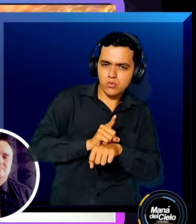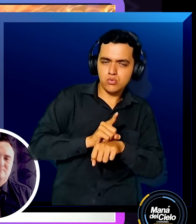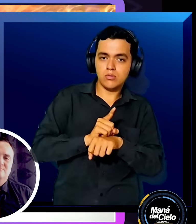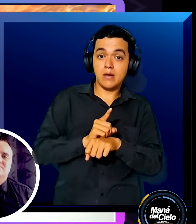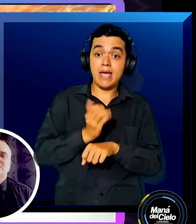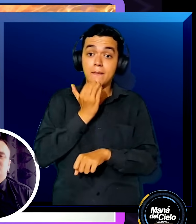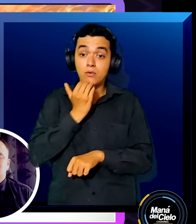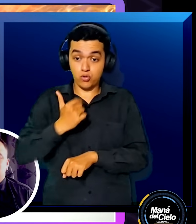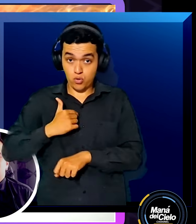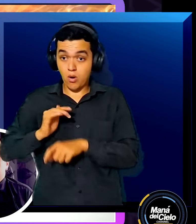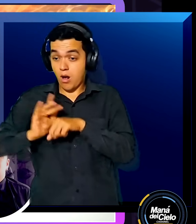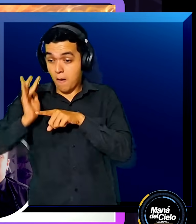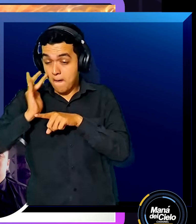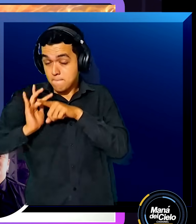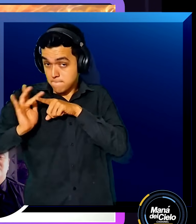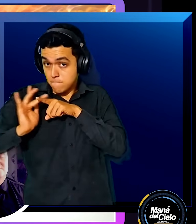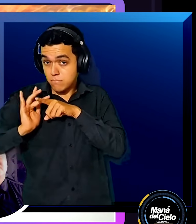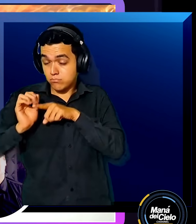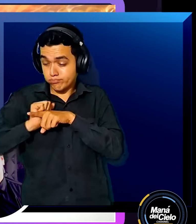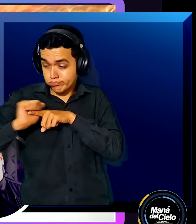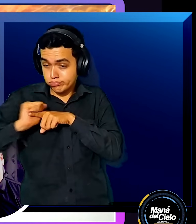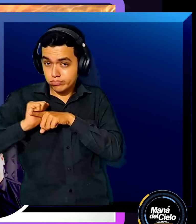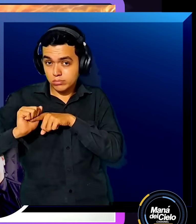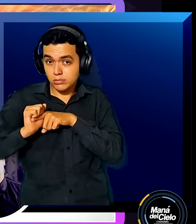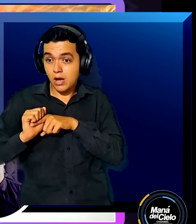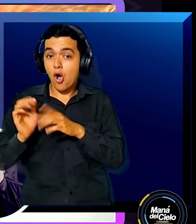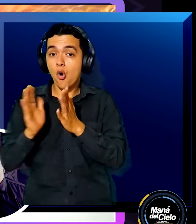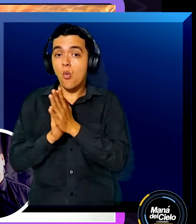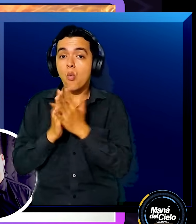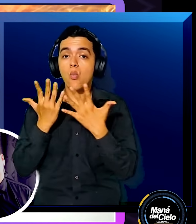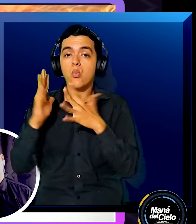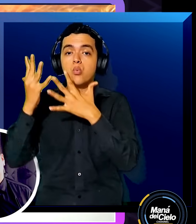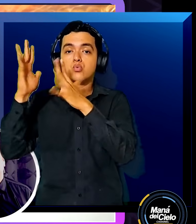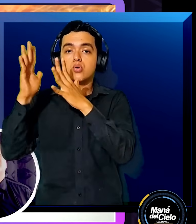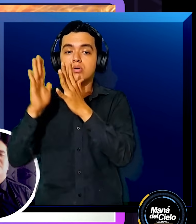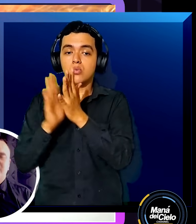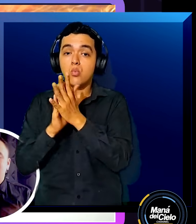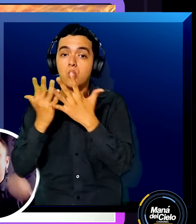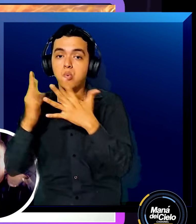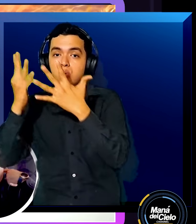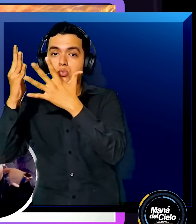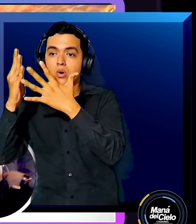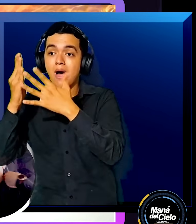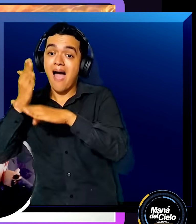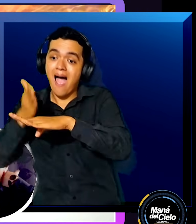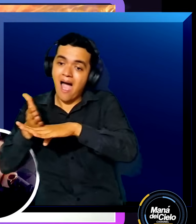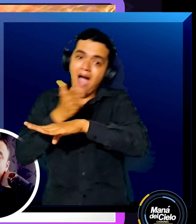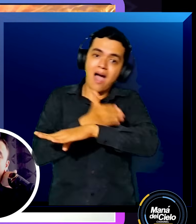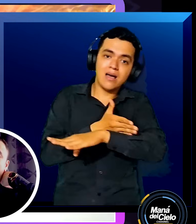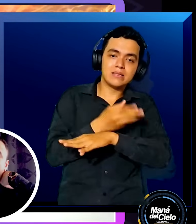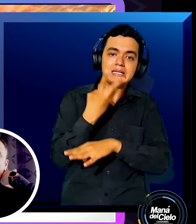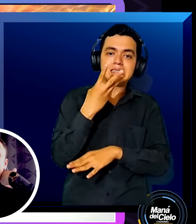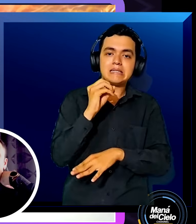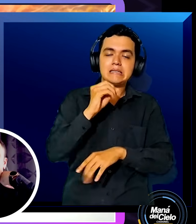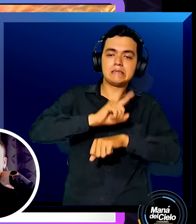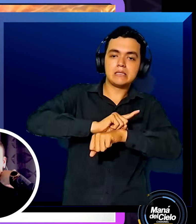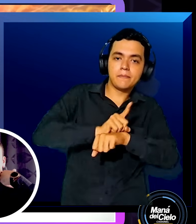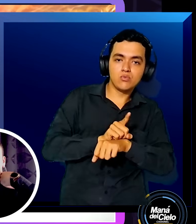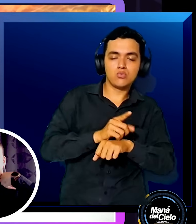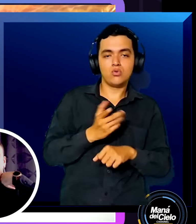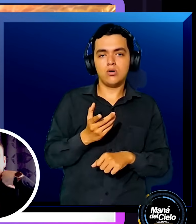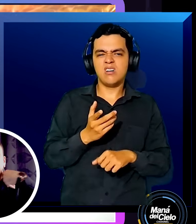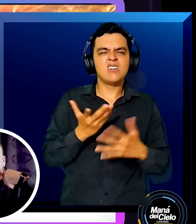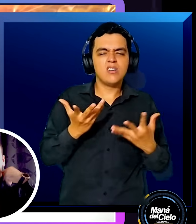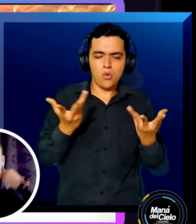pasión. Recuerde cuando Jesús andaba, dice que las multitudes errantes como ovejas sin pastor, y tuvo dolor